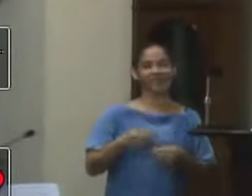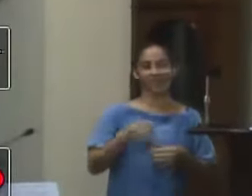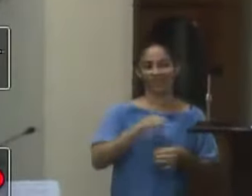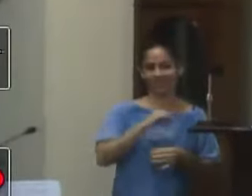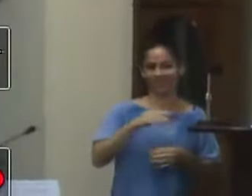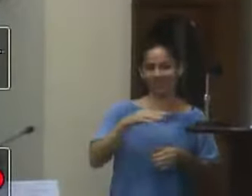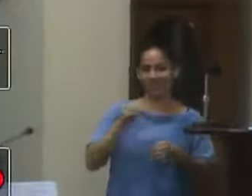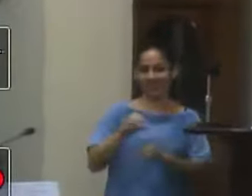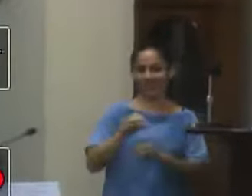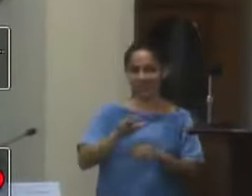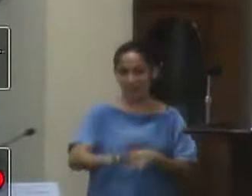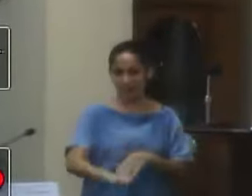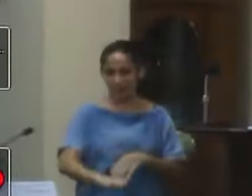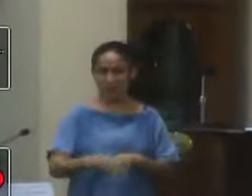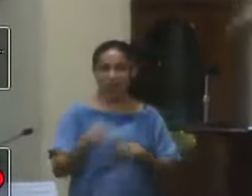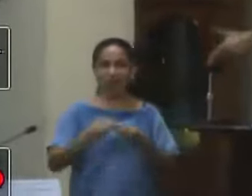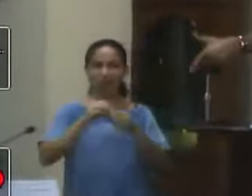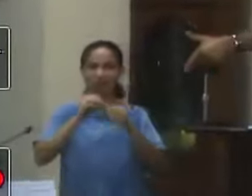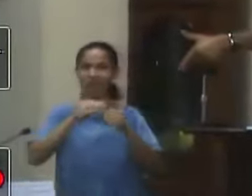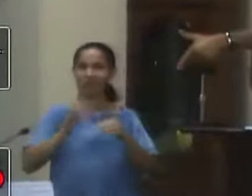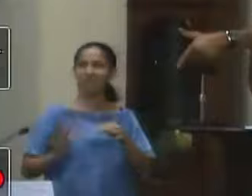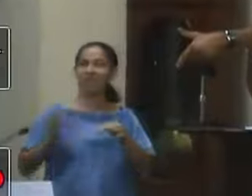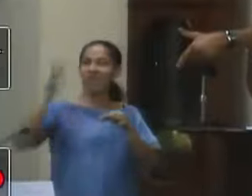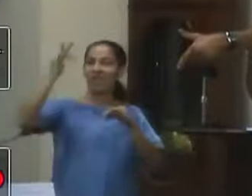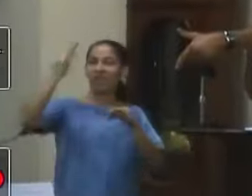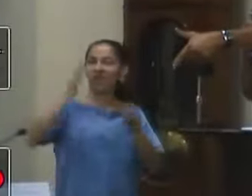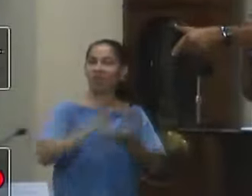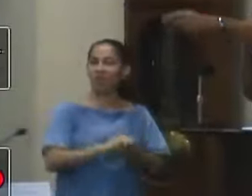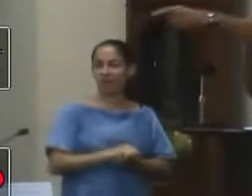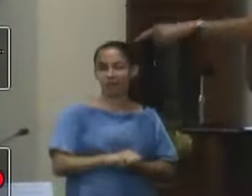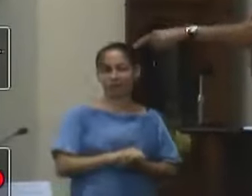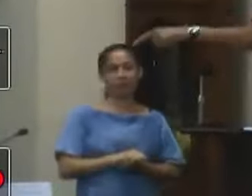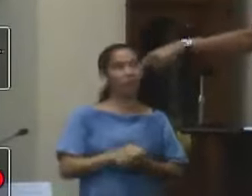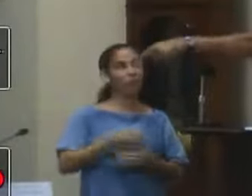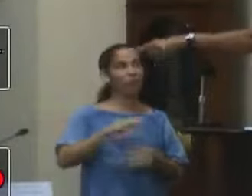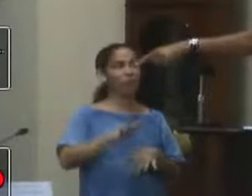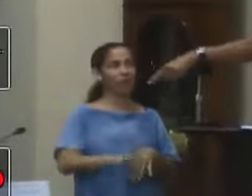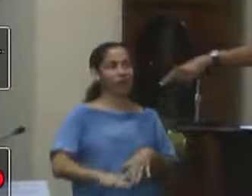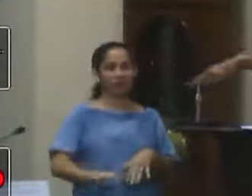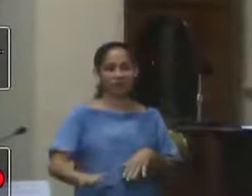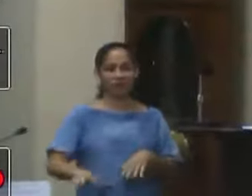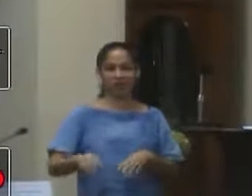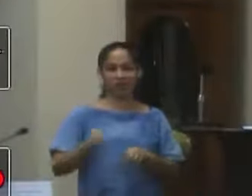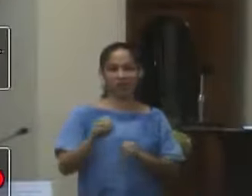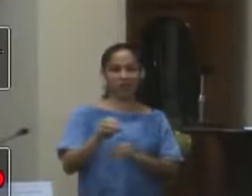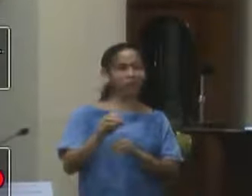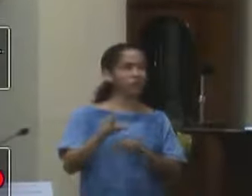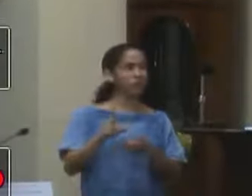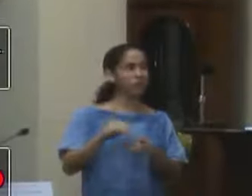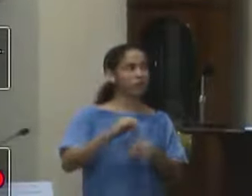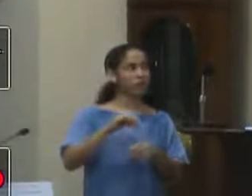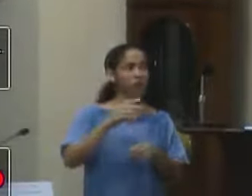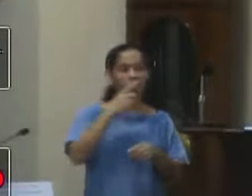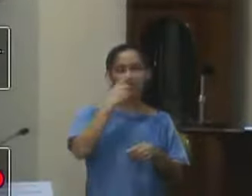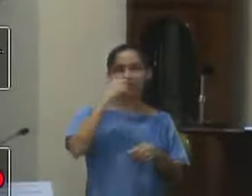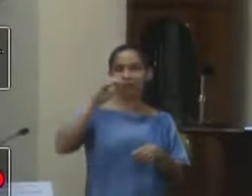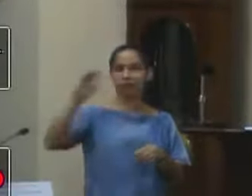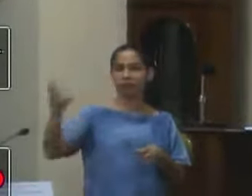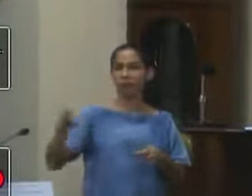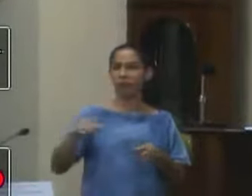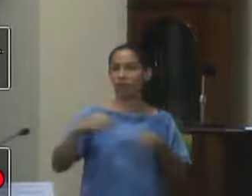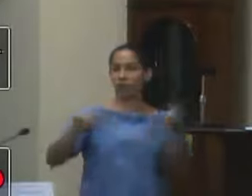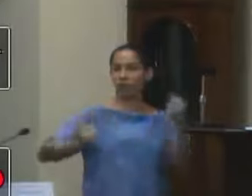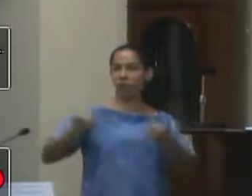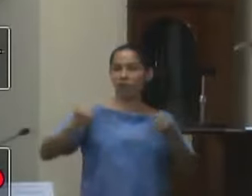Não pega. Um filho chama atenção dentro de um carro se o pai jogar alguma coisa pela